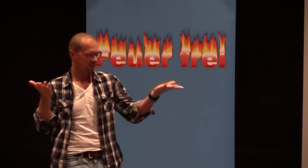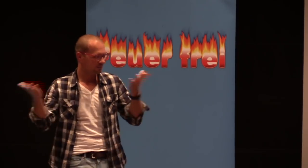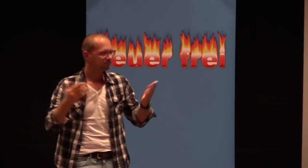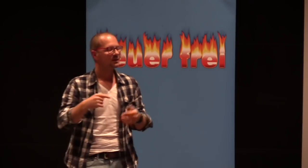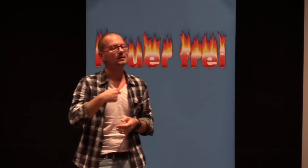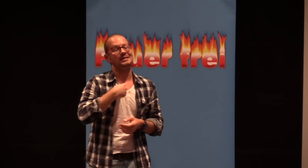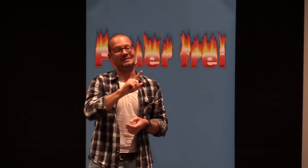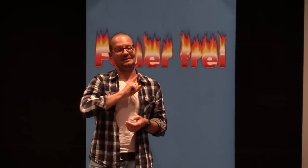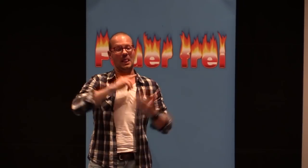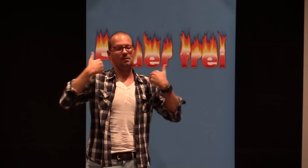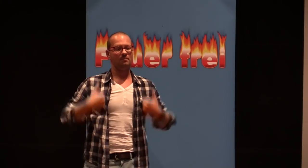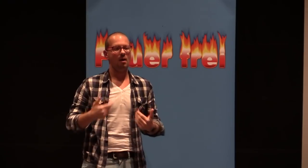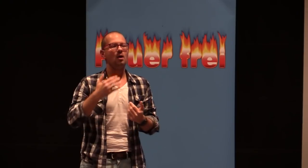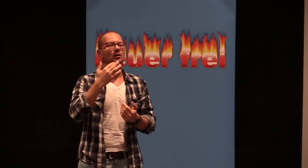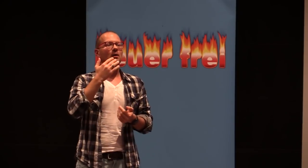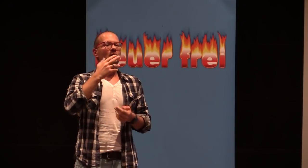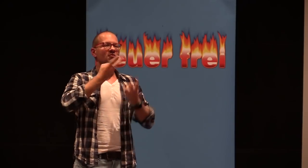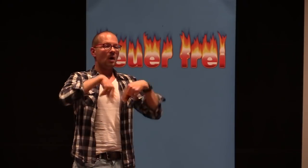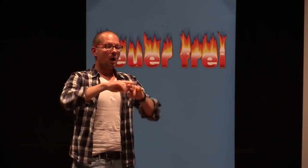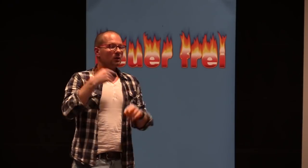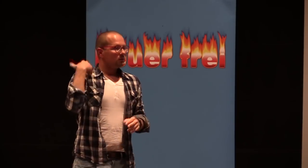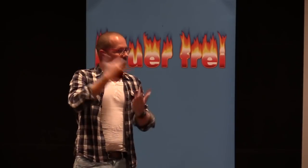zu dem Thema Projekte im Zusammenhang mit Vereinen.